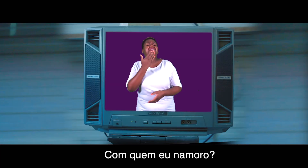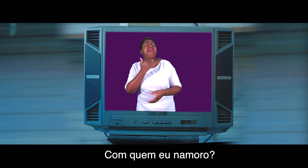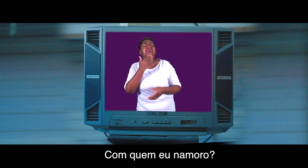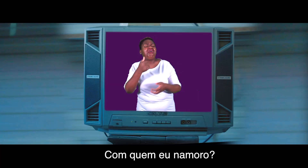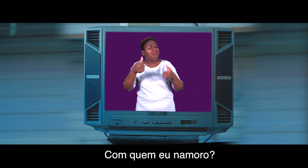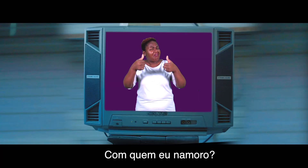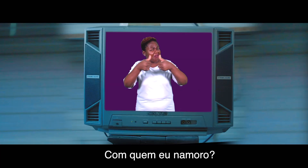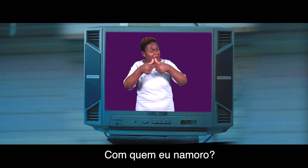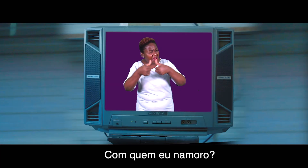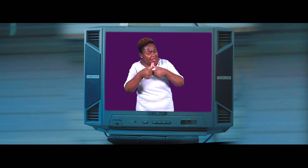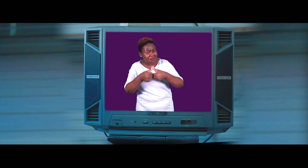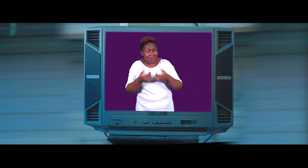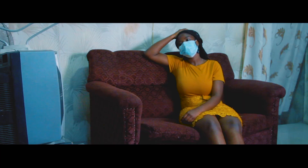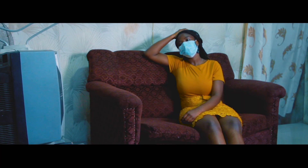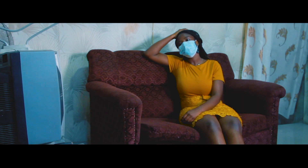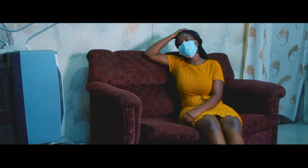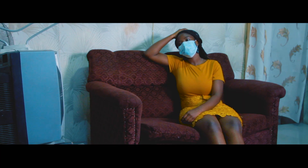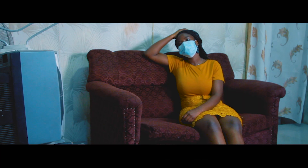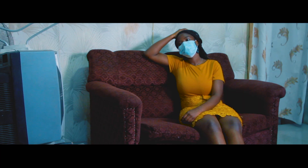com quem eu namoro?